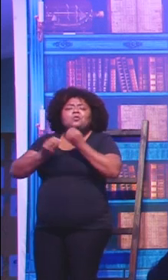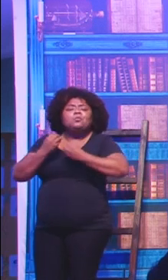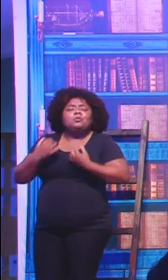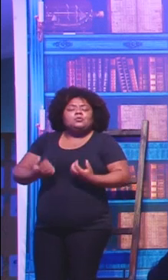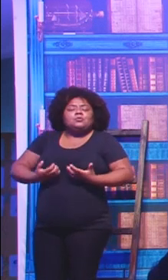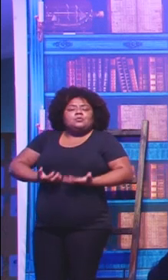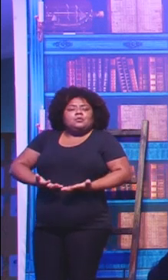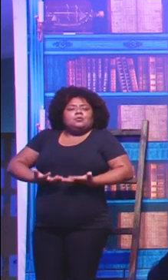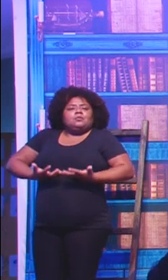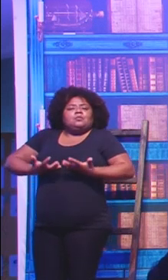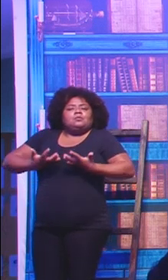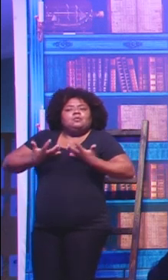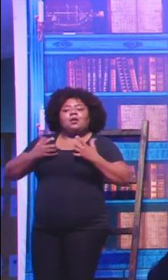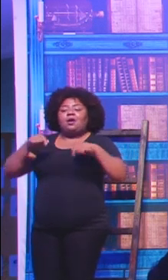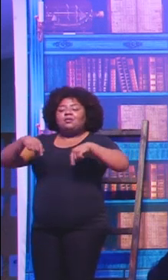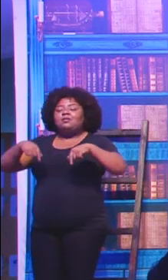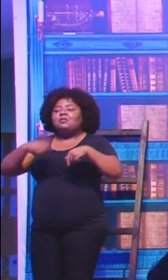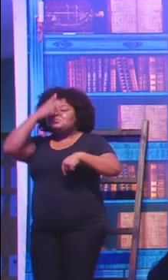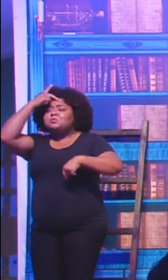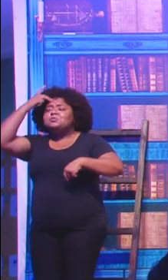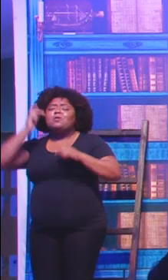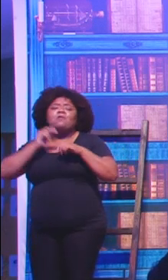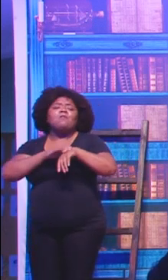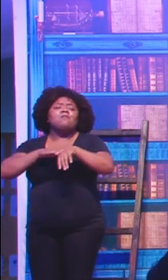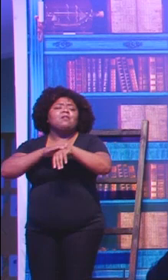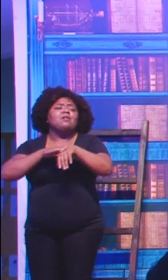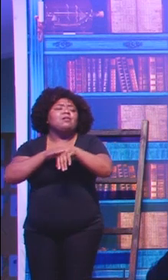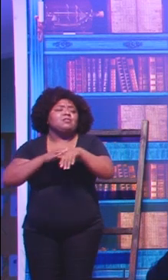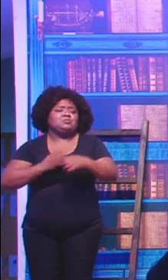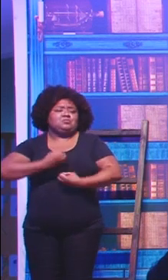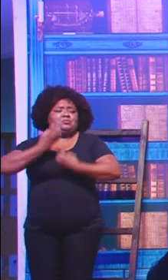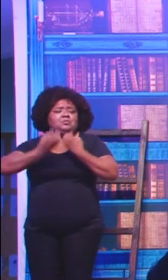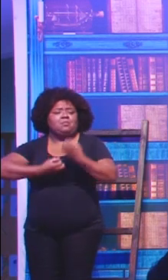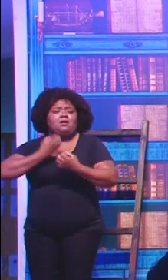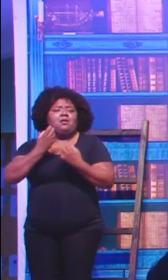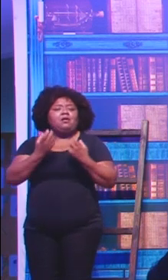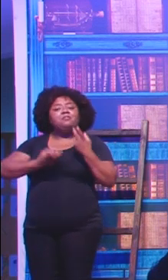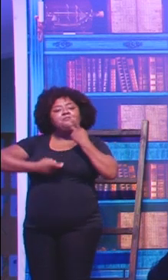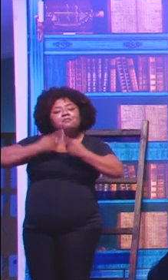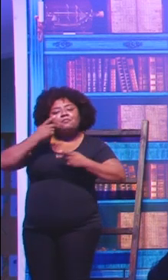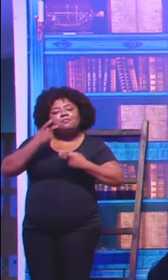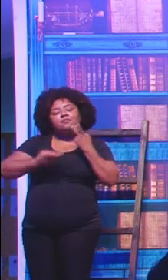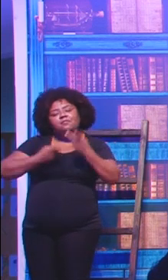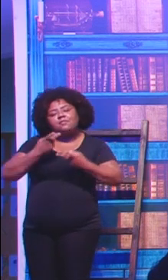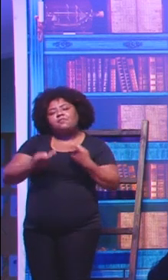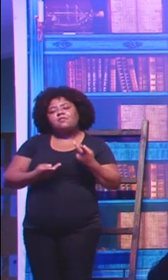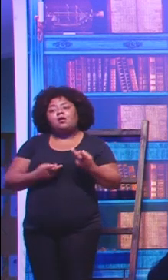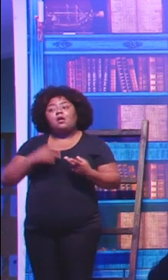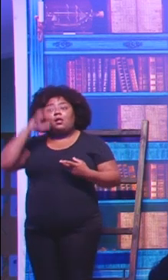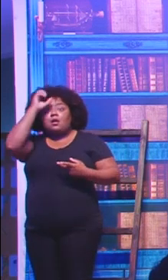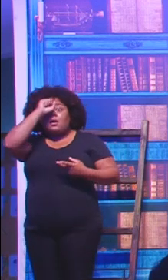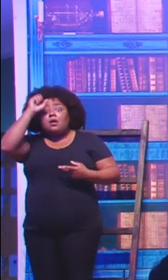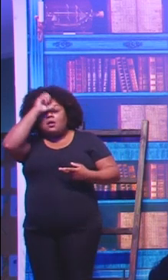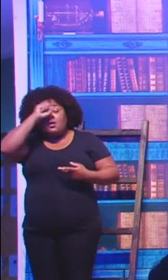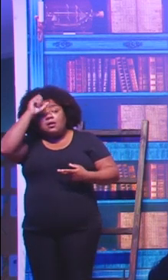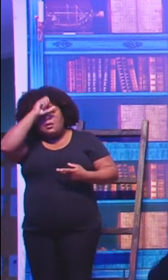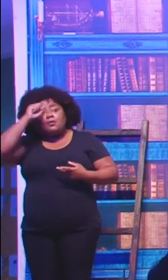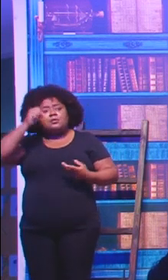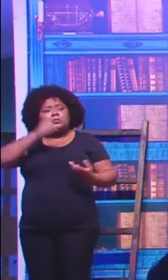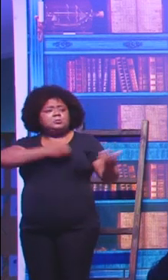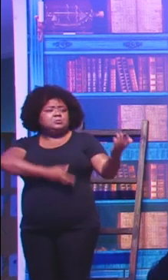Porque aqui as pessoas conversam, desabafam e falam. E aprendem, né?